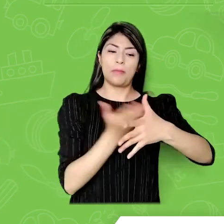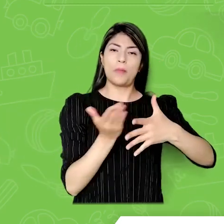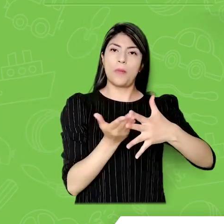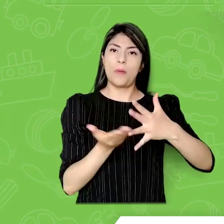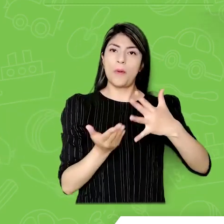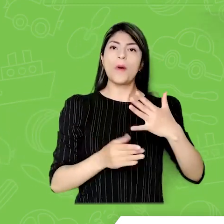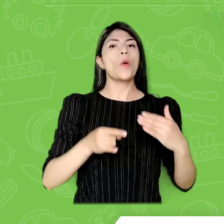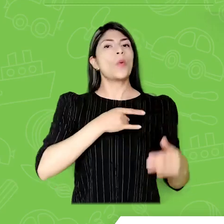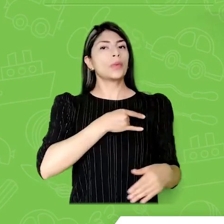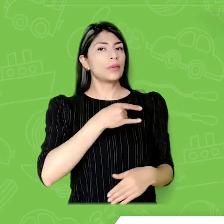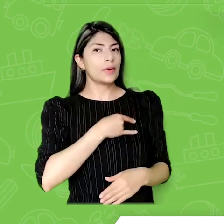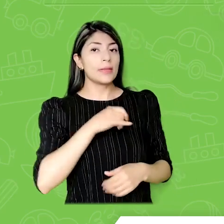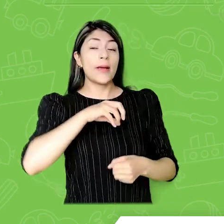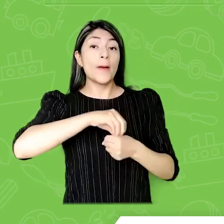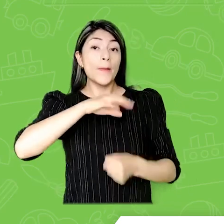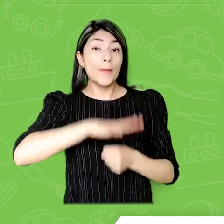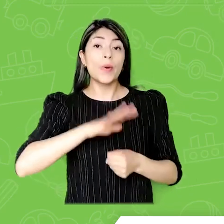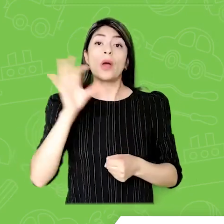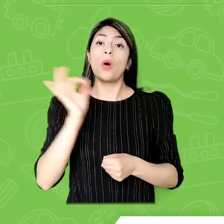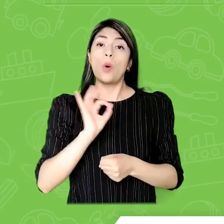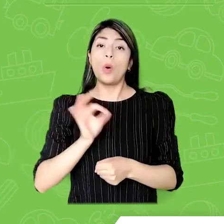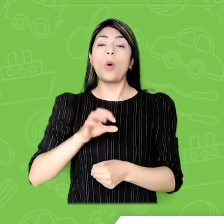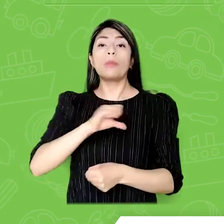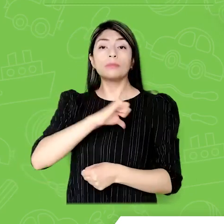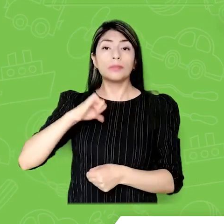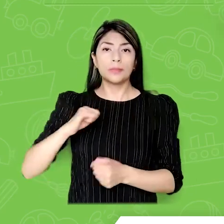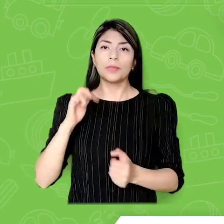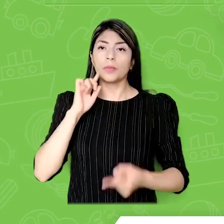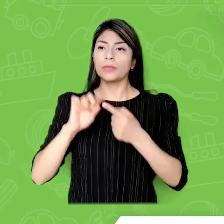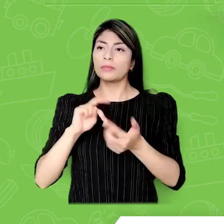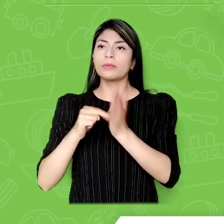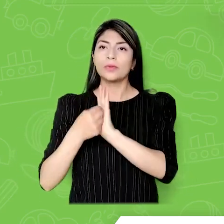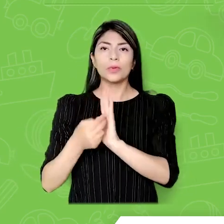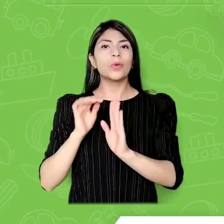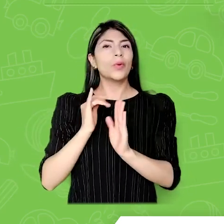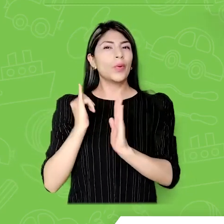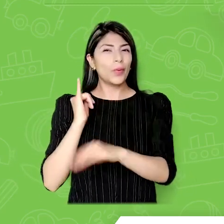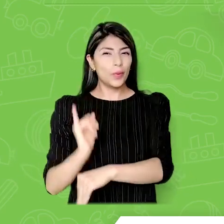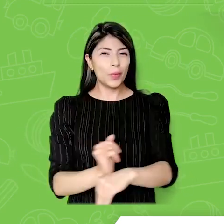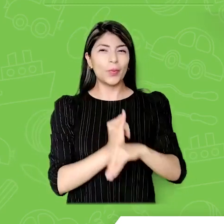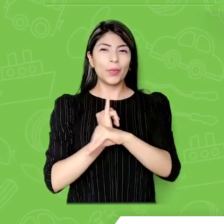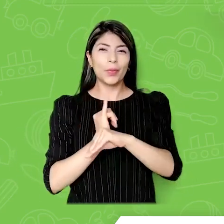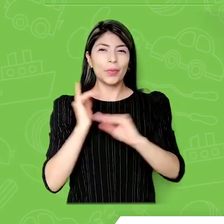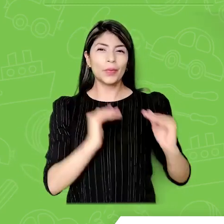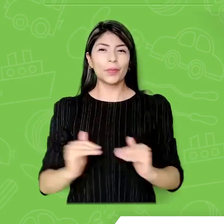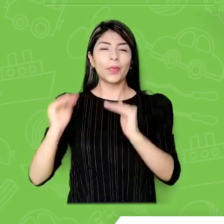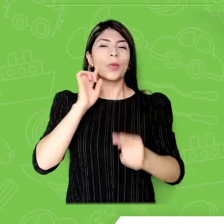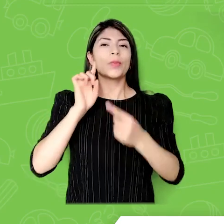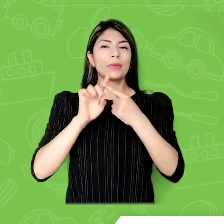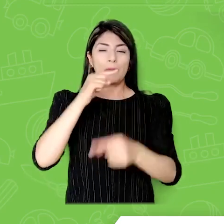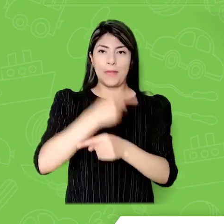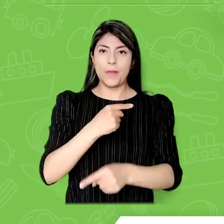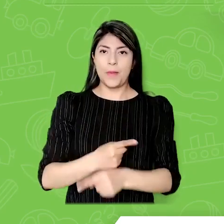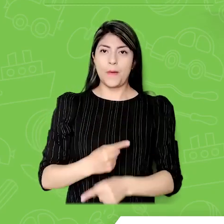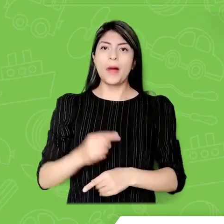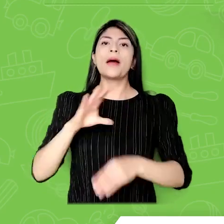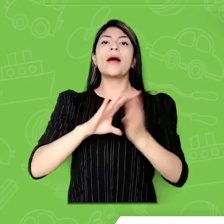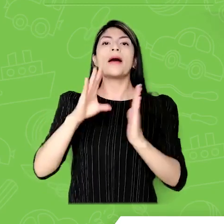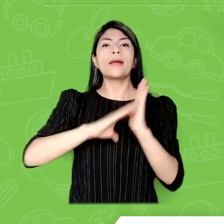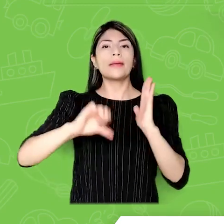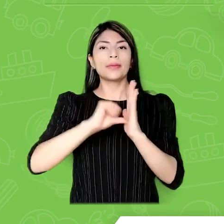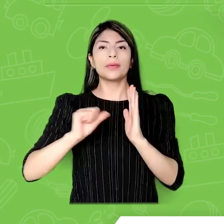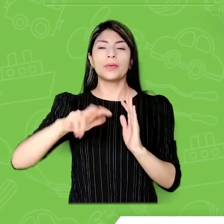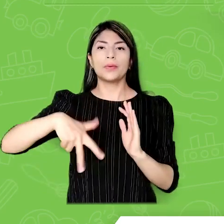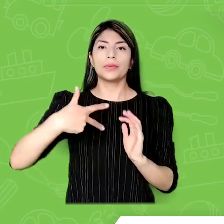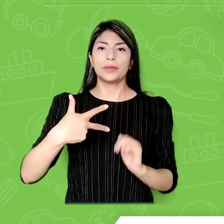de educación superior acreditadas por ella para tal fin. Artículo 3. Estructura del proceso de